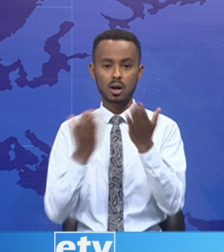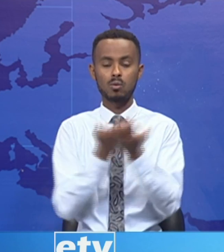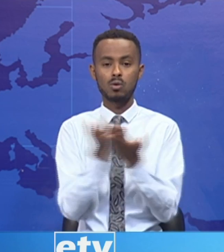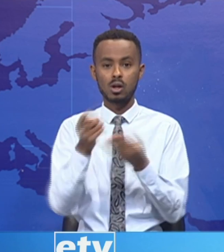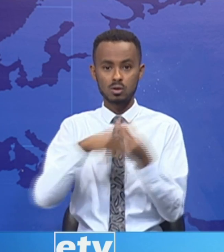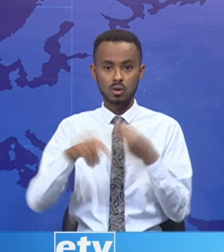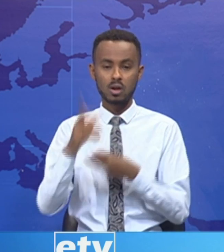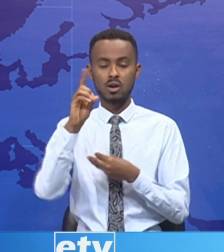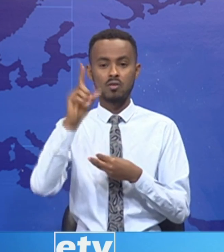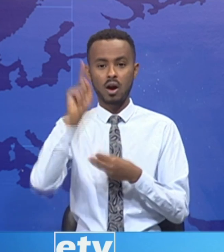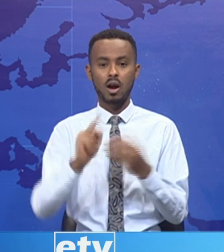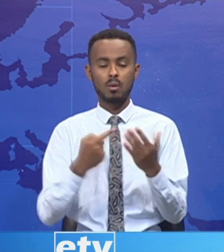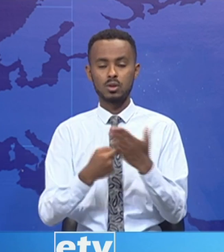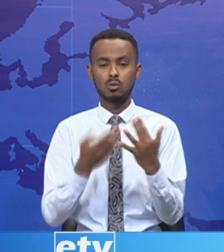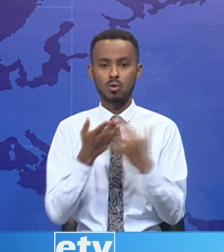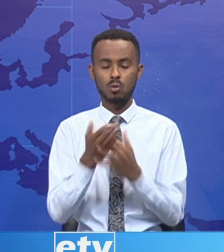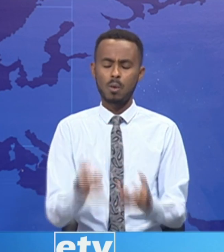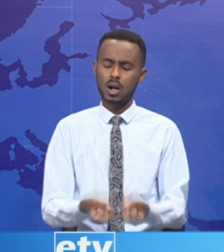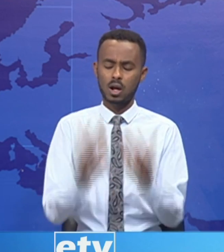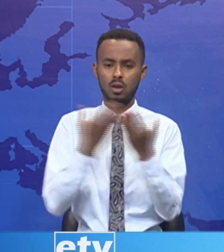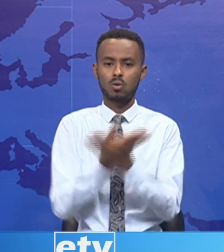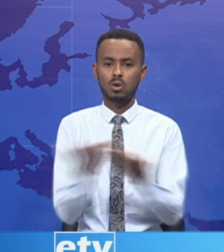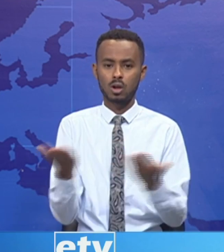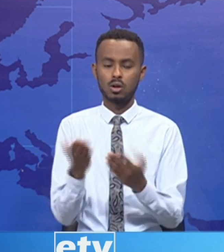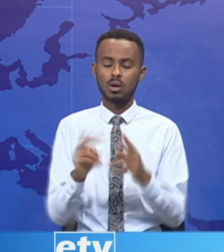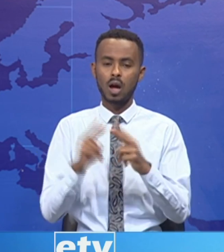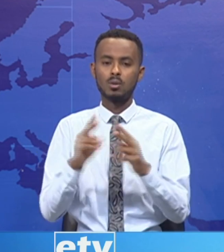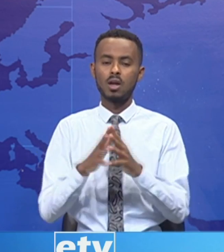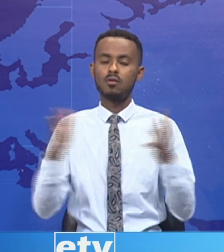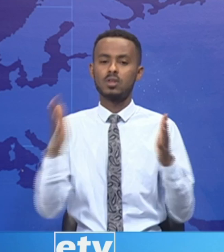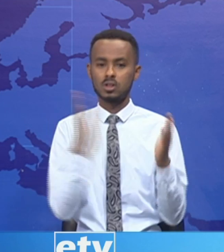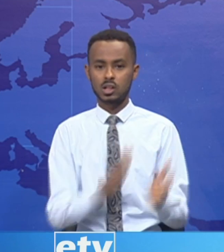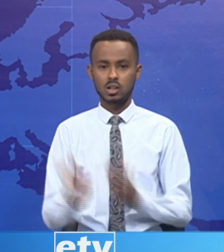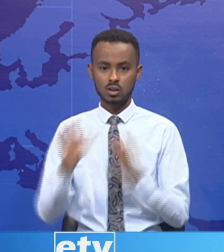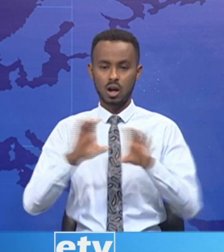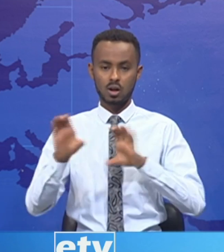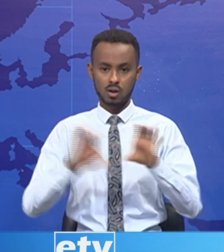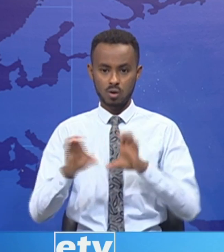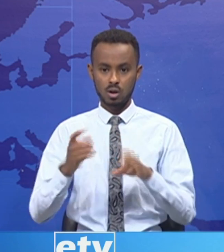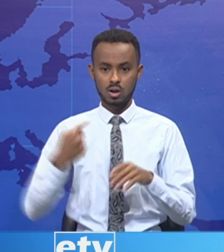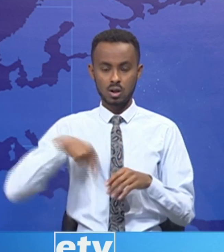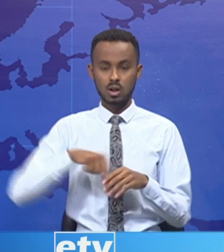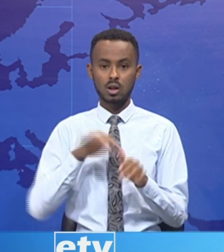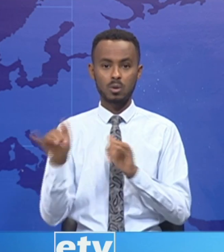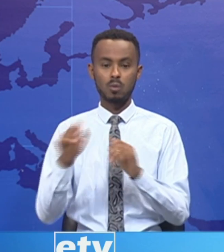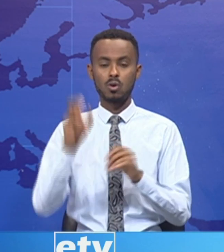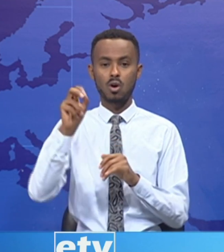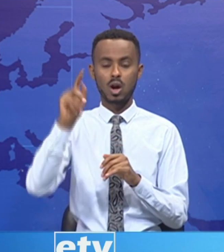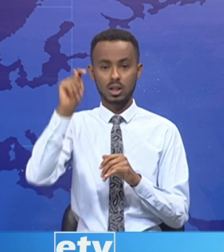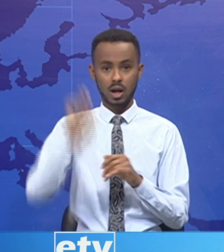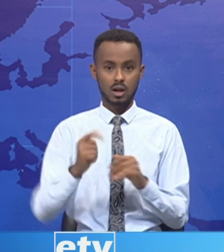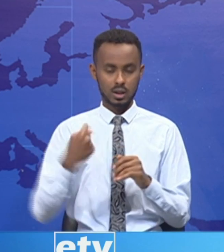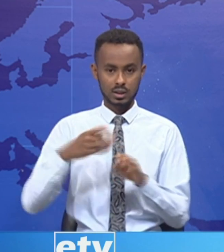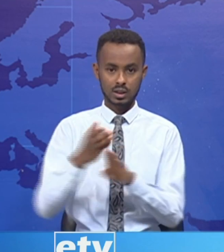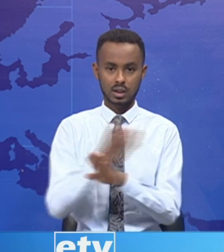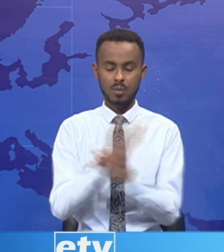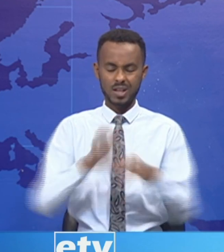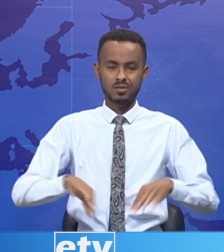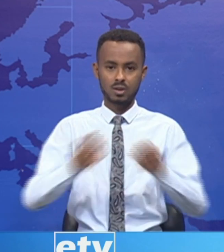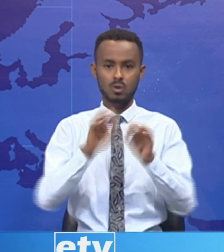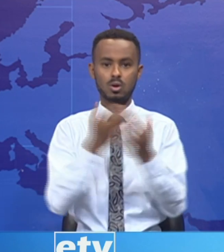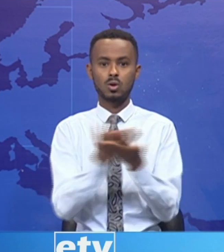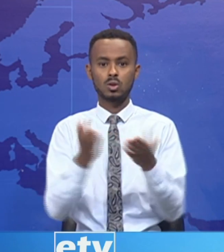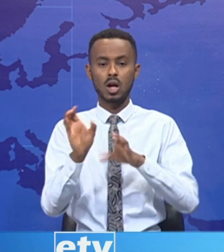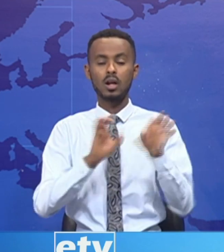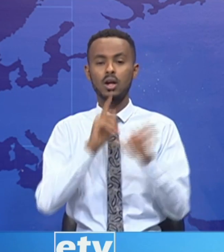ስለሆነ ፋና በዚህ በኩል በበርካታ ጉዳዮች በጣም ሰፊ ዝግጅት አድርጓል። እኛም ደግሞ እንደ ዋልታ አስቀድመን የሚያስፈልጉትን ነገሮችን